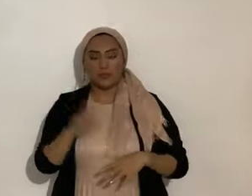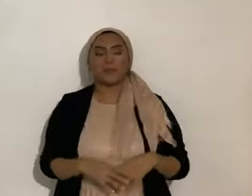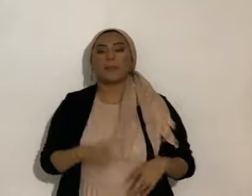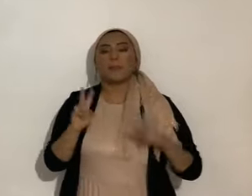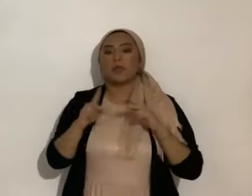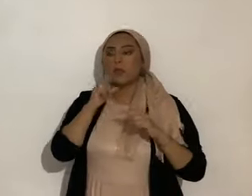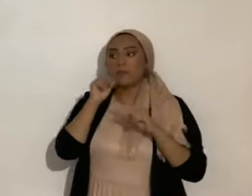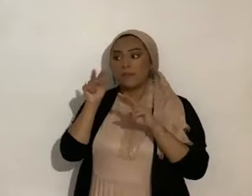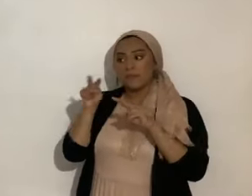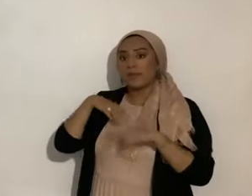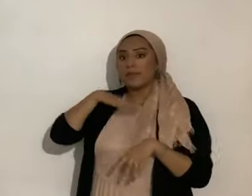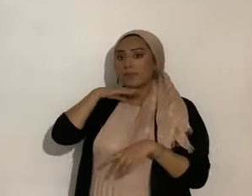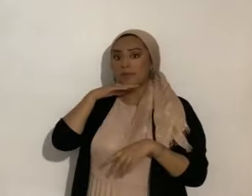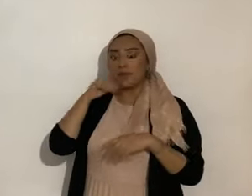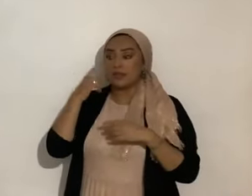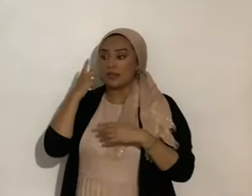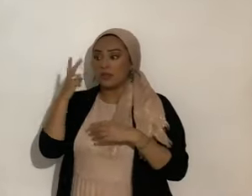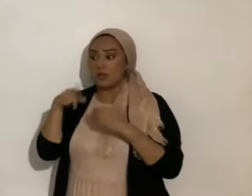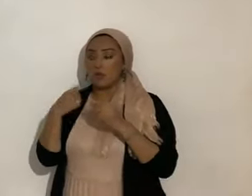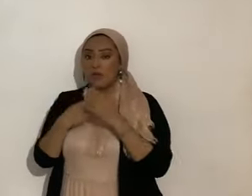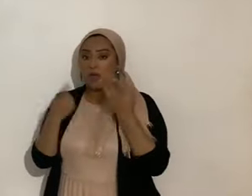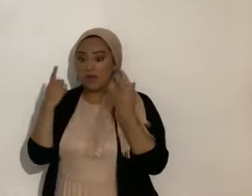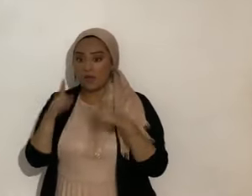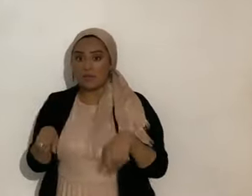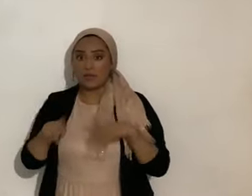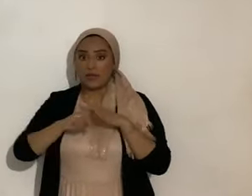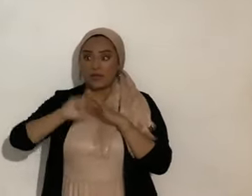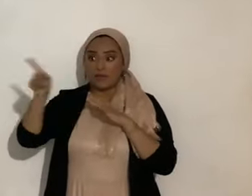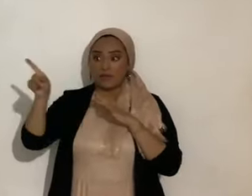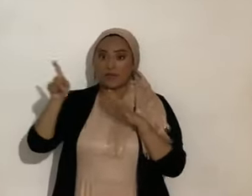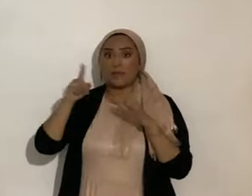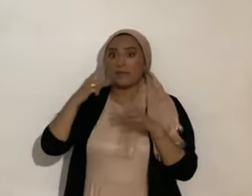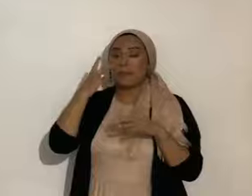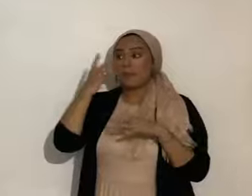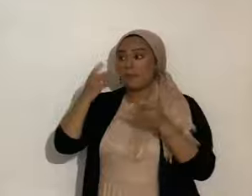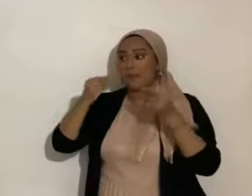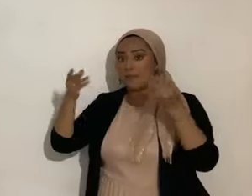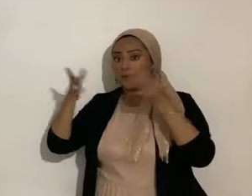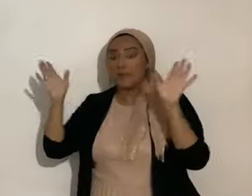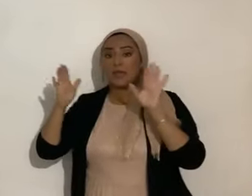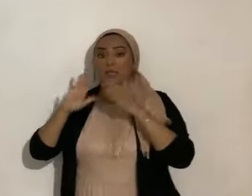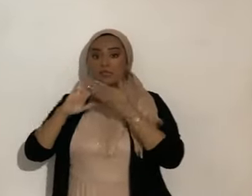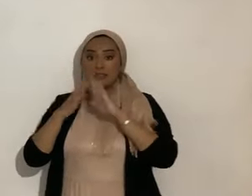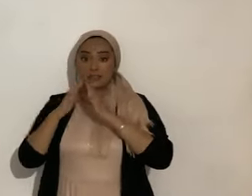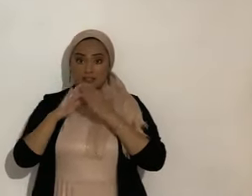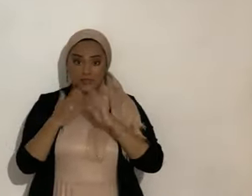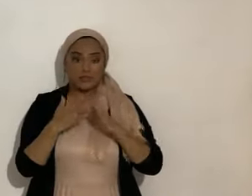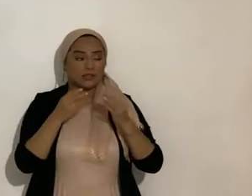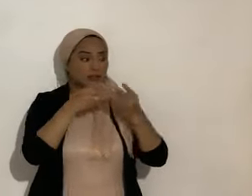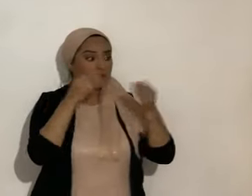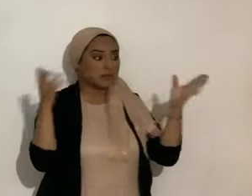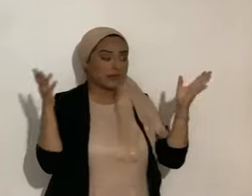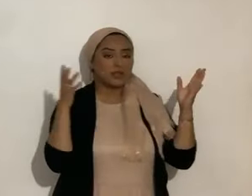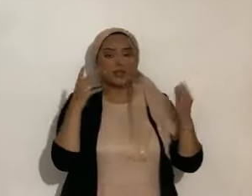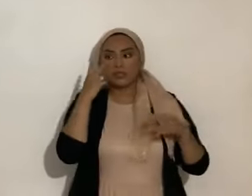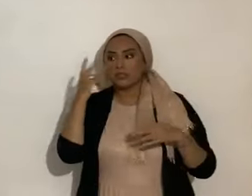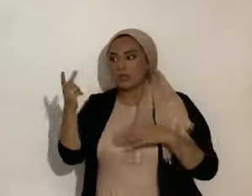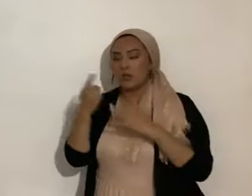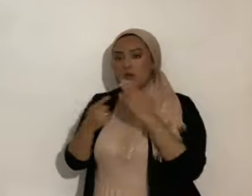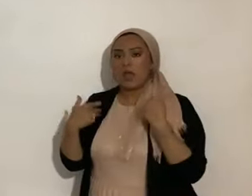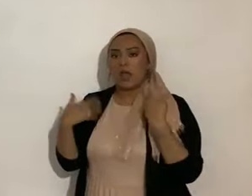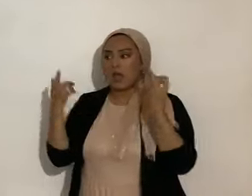apacentaban los cerdos cuando vieron lo que había acontecido huyeron y yendo dieron aviso en la ciudad y por los campos y salieron a ver lo que